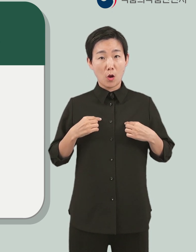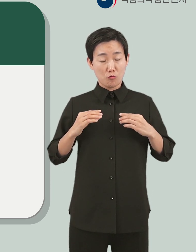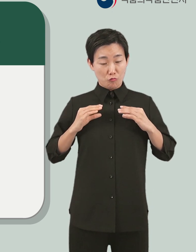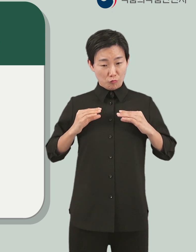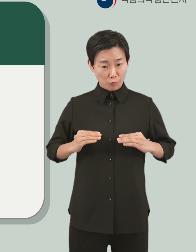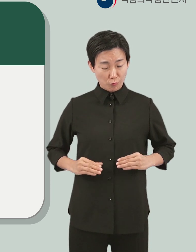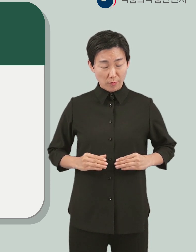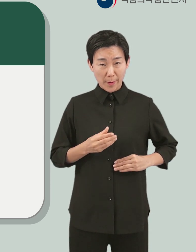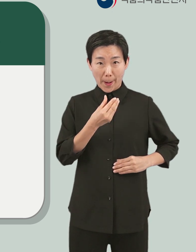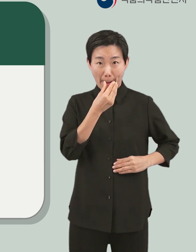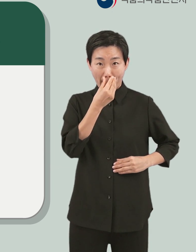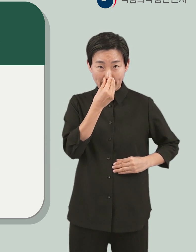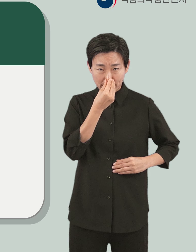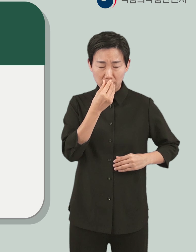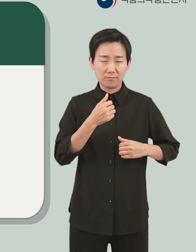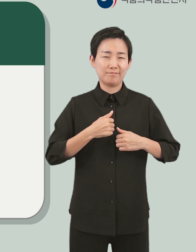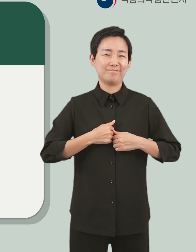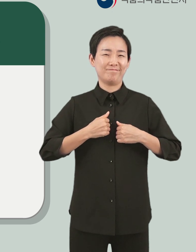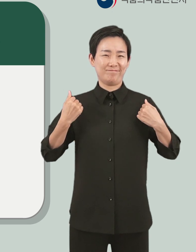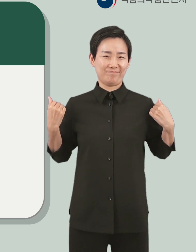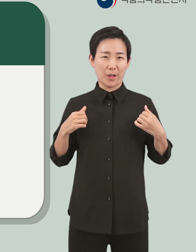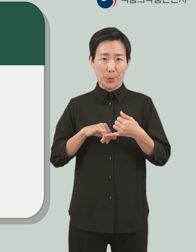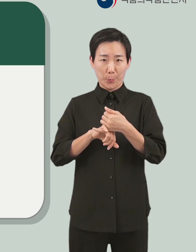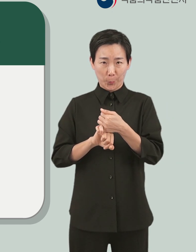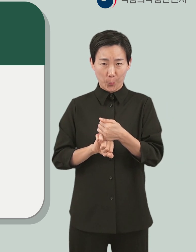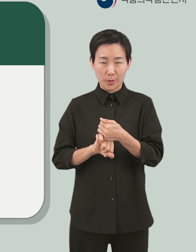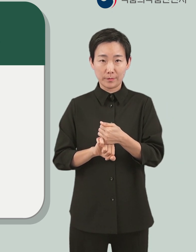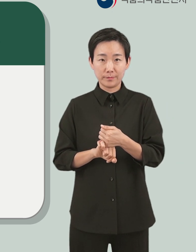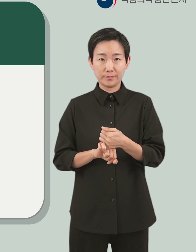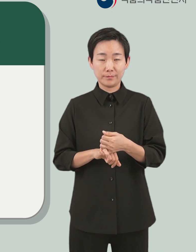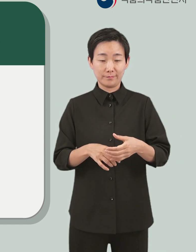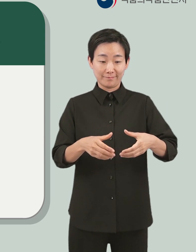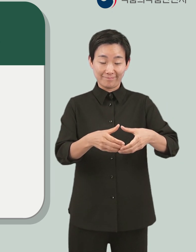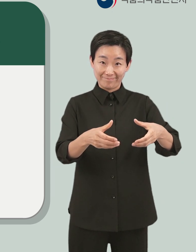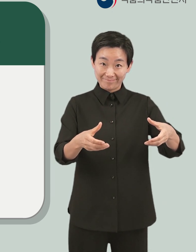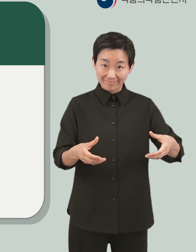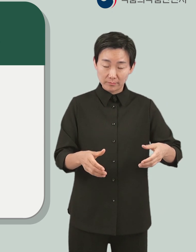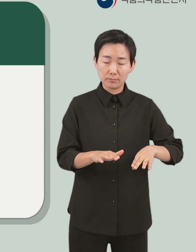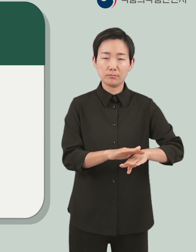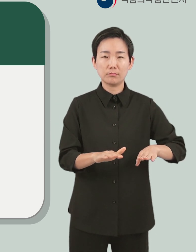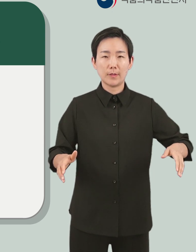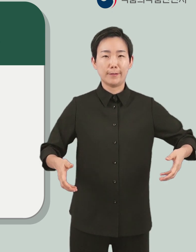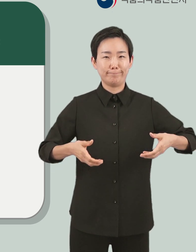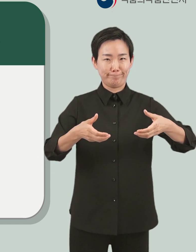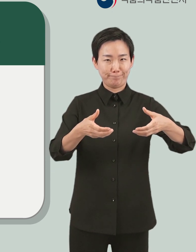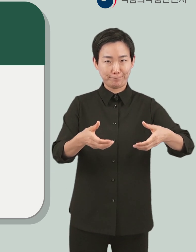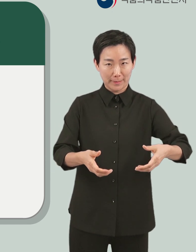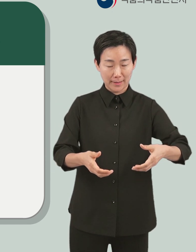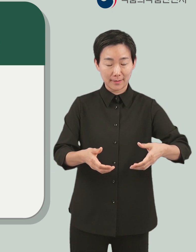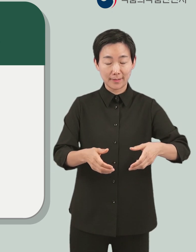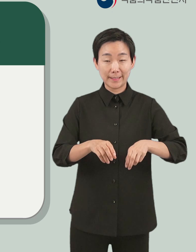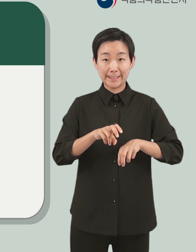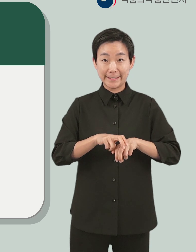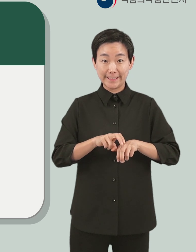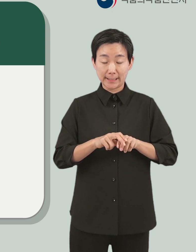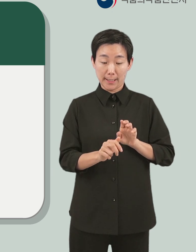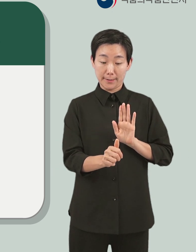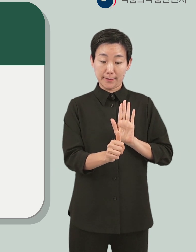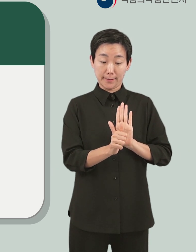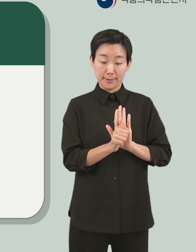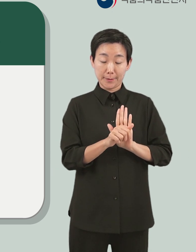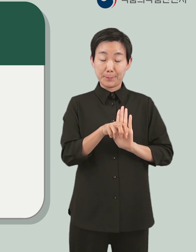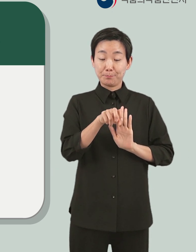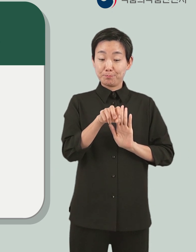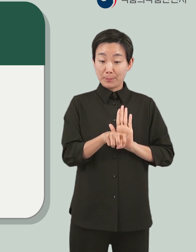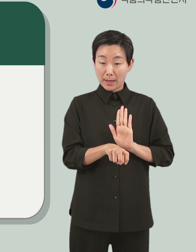운동, 카페인, 음식 섭취를 피합니다. 옷이 두껍거나 꽉 끼면 옷을 벗습니다. 혈압계를 테이블